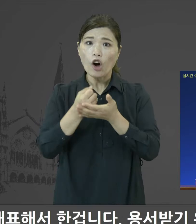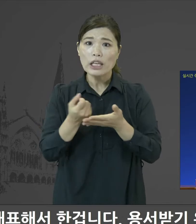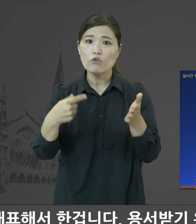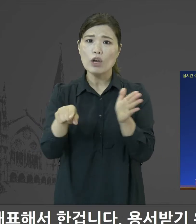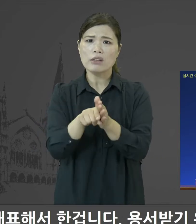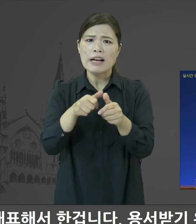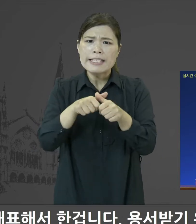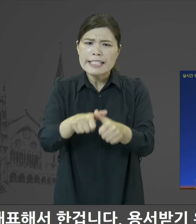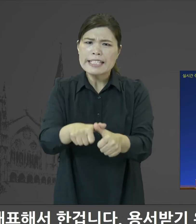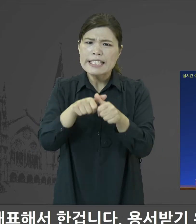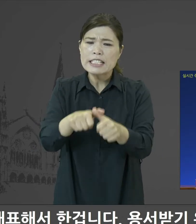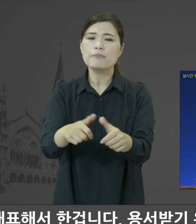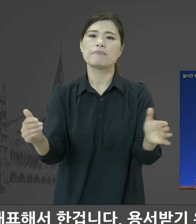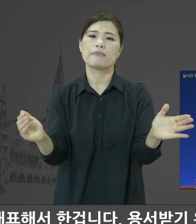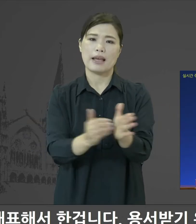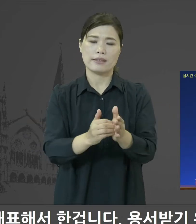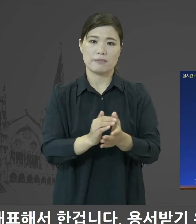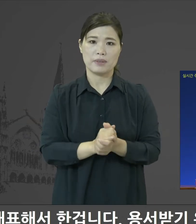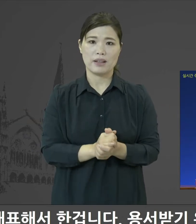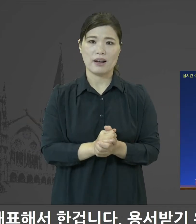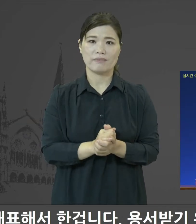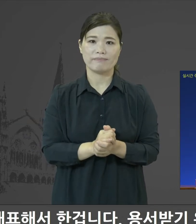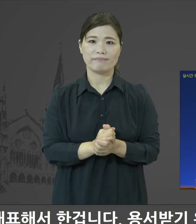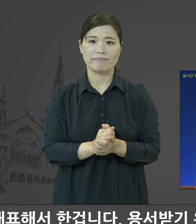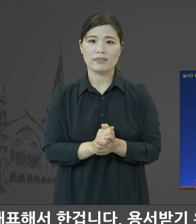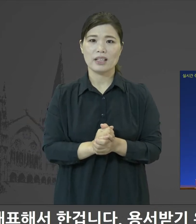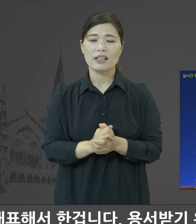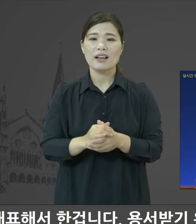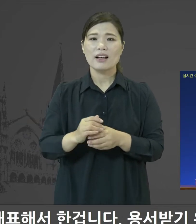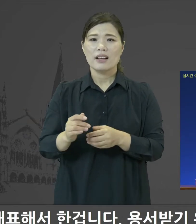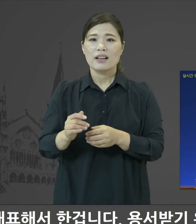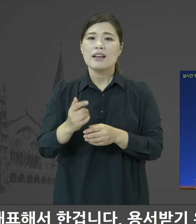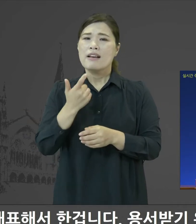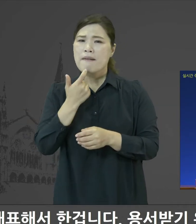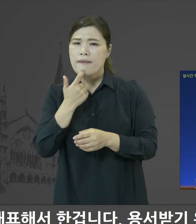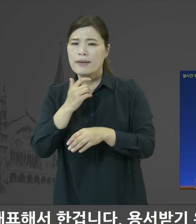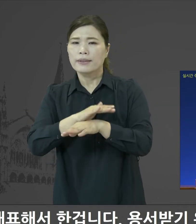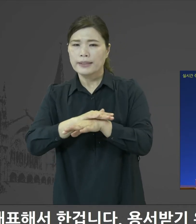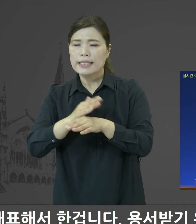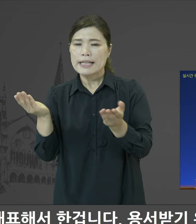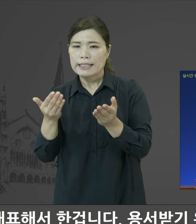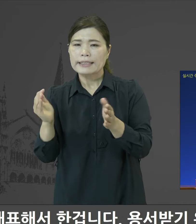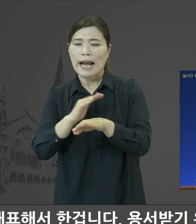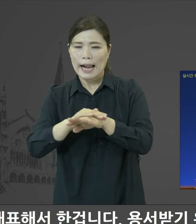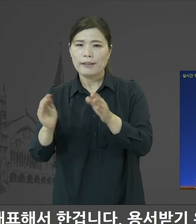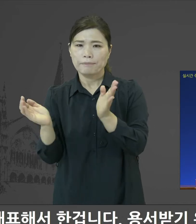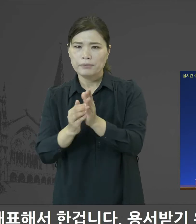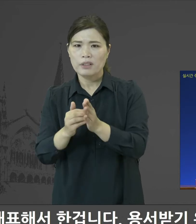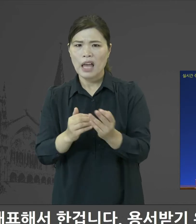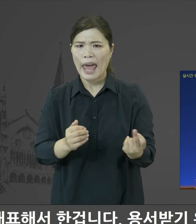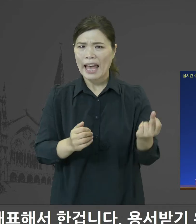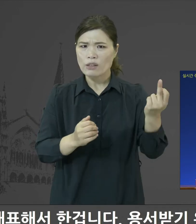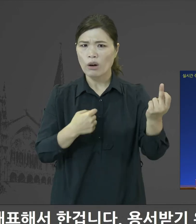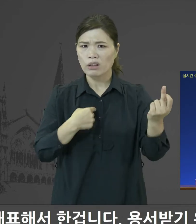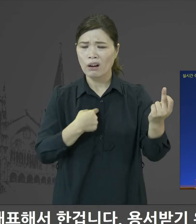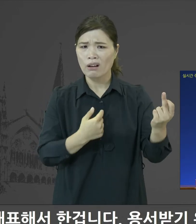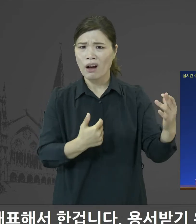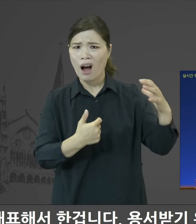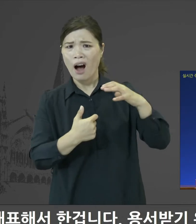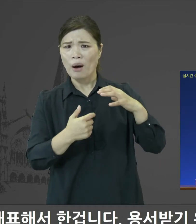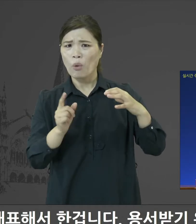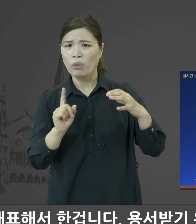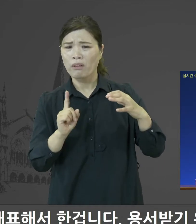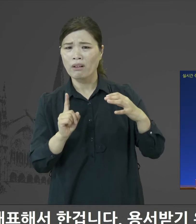겁니다. 다음날 일이 잘 되었습니다. 에서를 만났을 때 혹시 에서가 공격하면 어떡하나 만반의 대비를